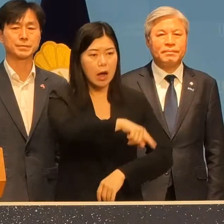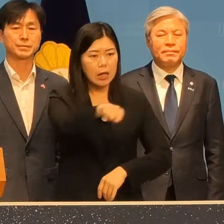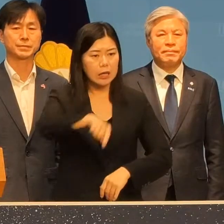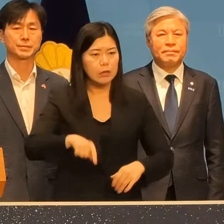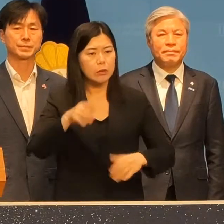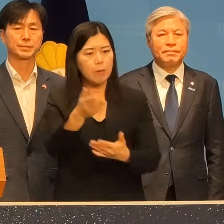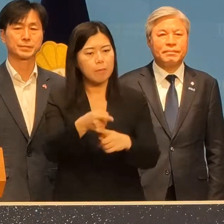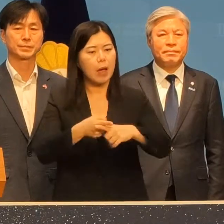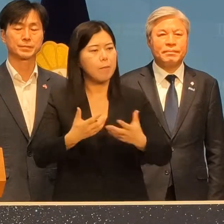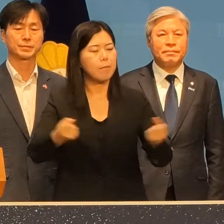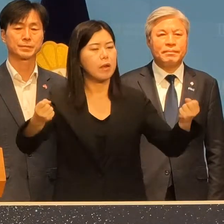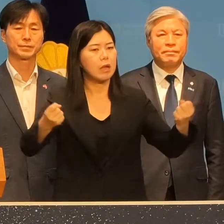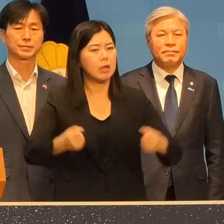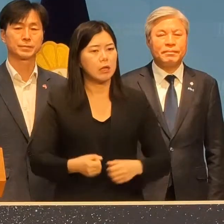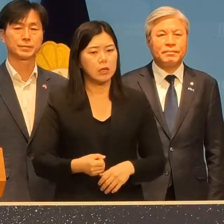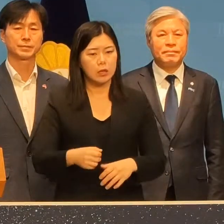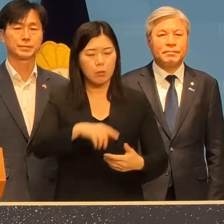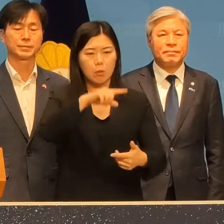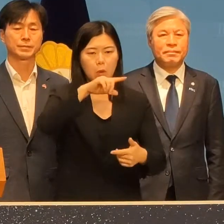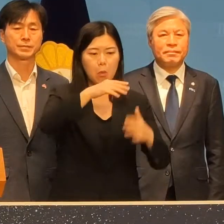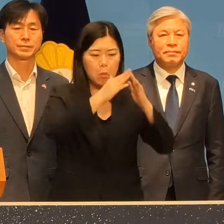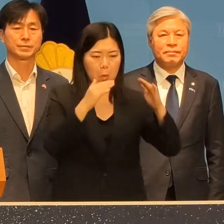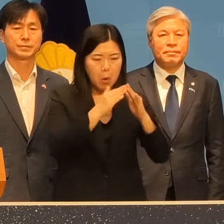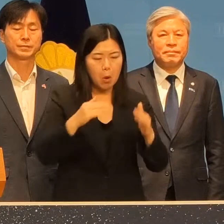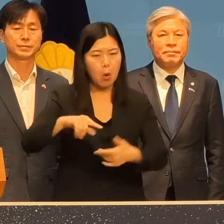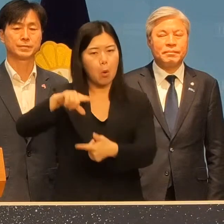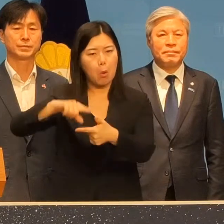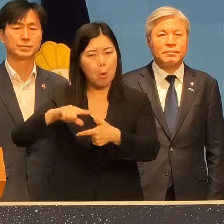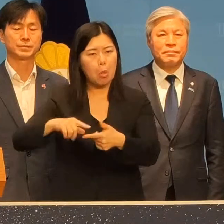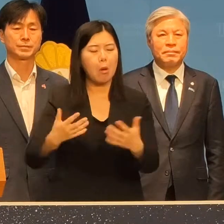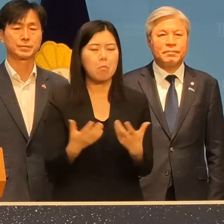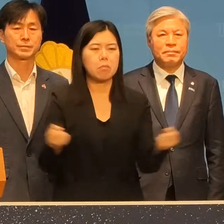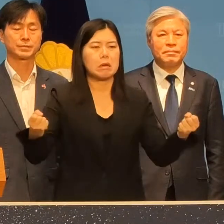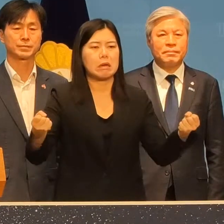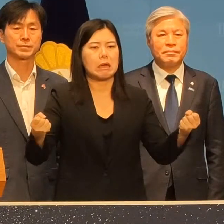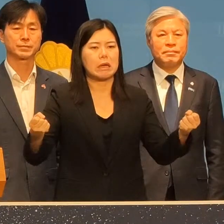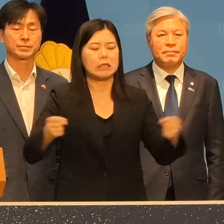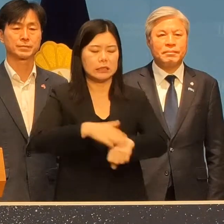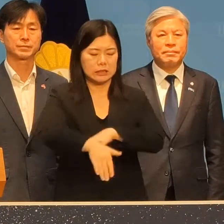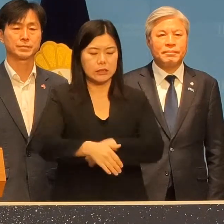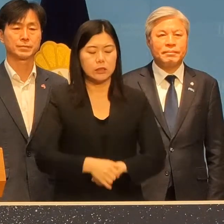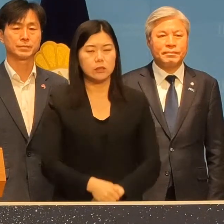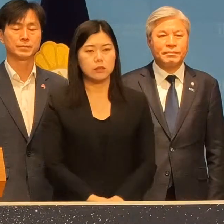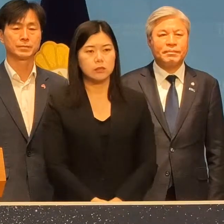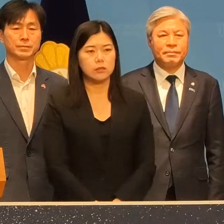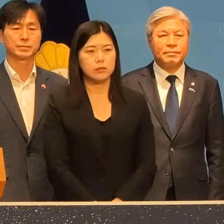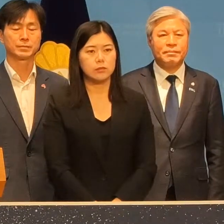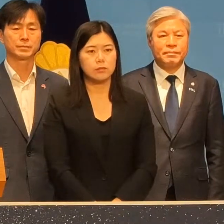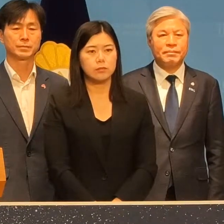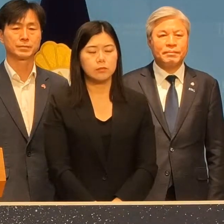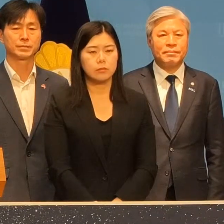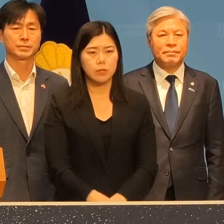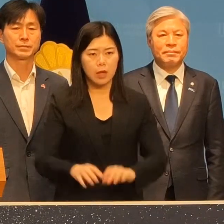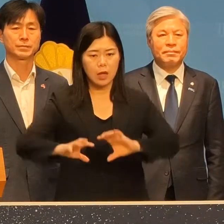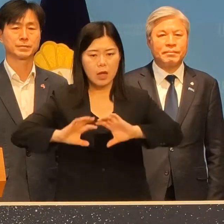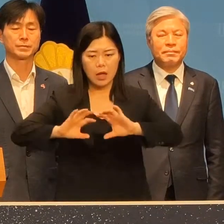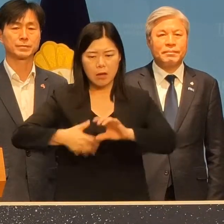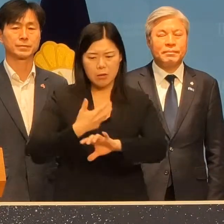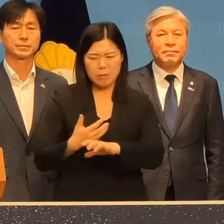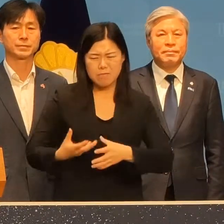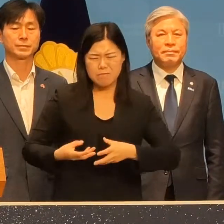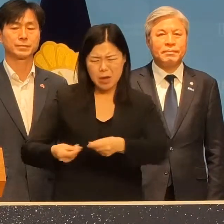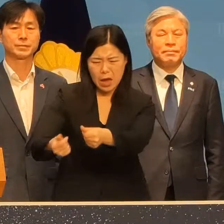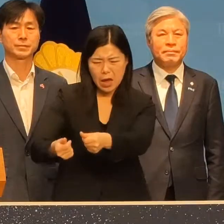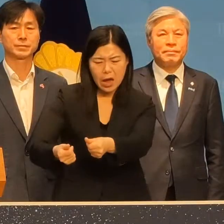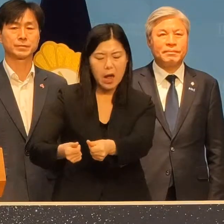가지고 영호남에서는 지역 독식으로 나누어 가지는 구조였습니다. 내란 청산의 걸림돌이자